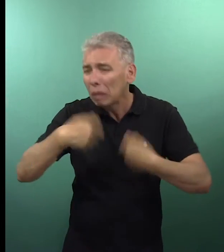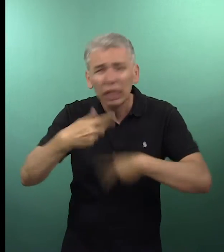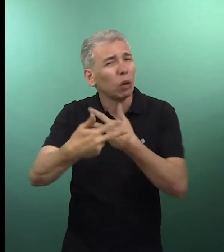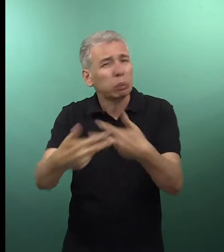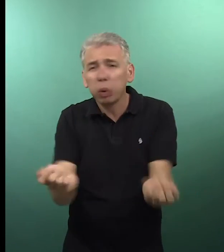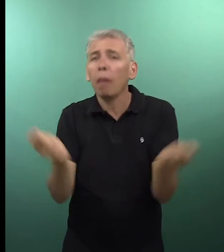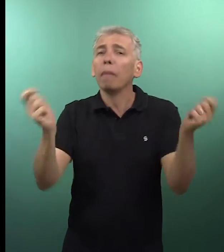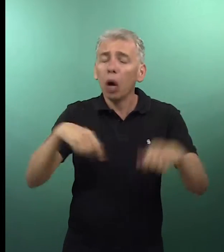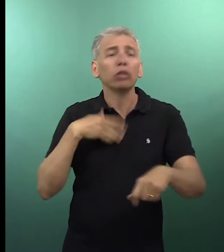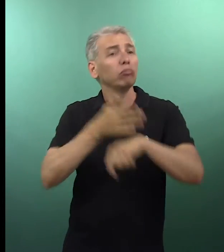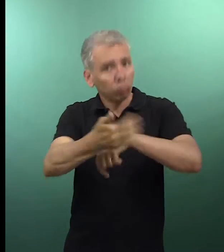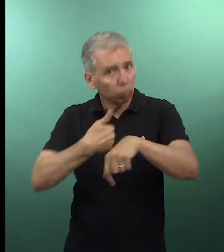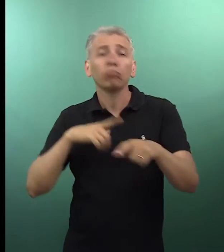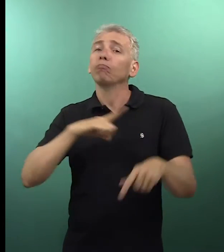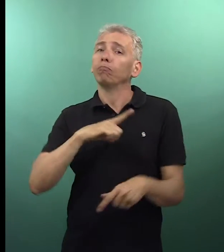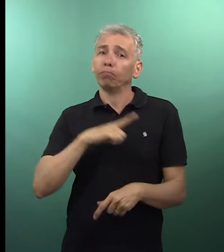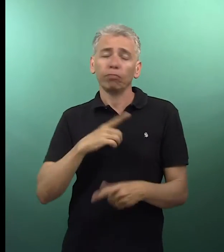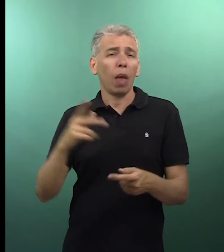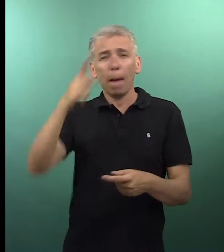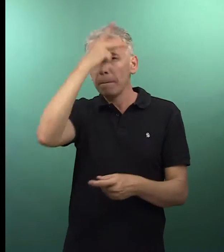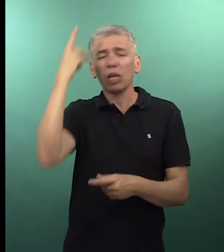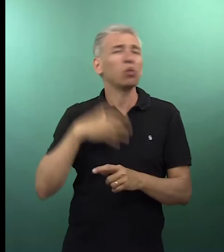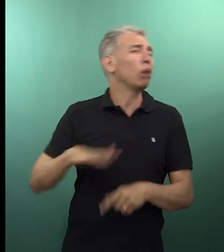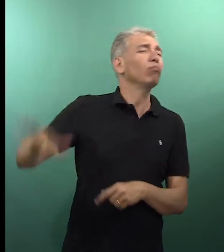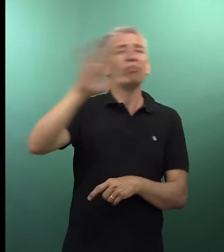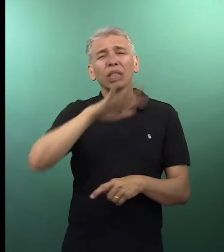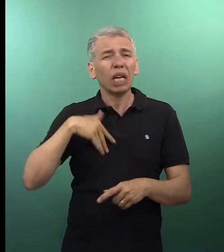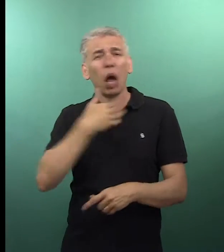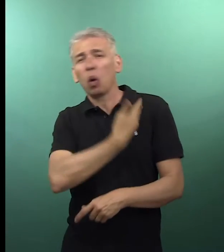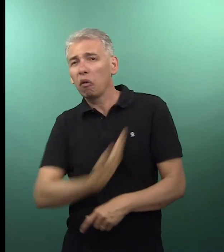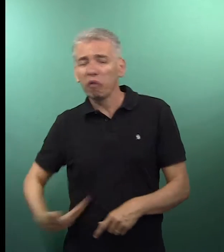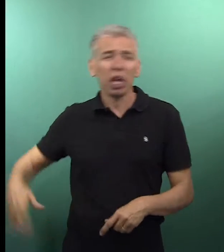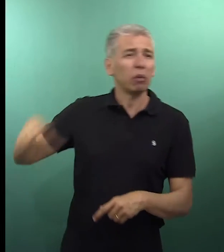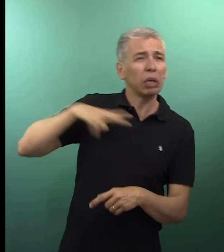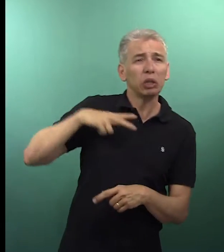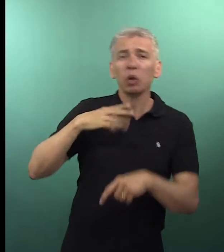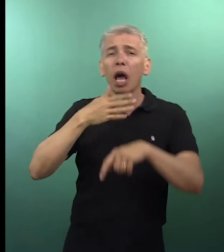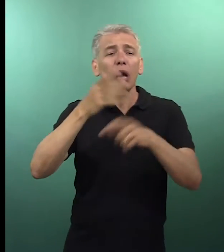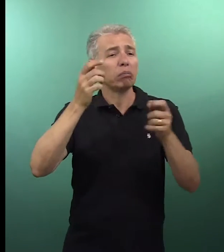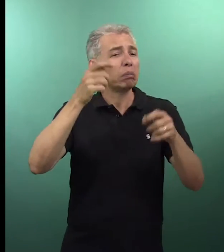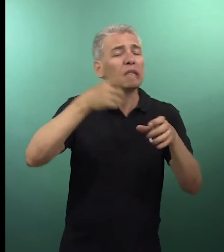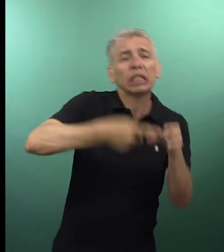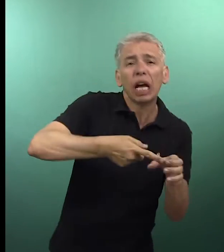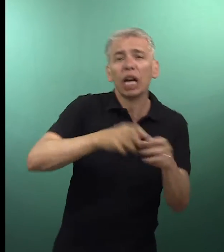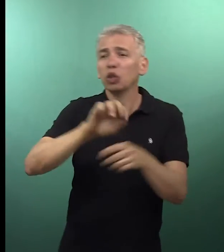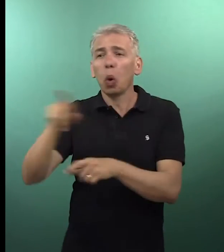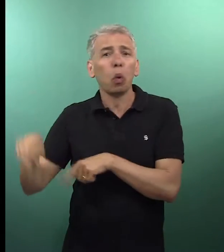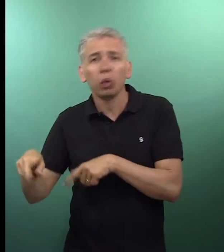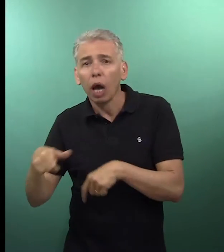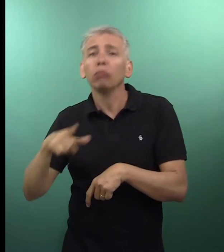modo presencial ou remoto conforme definições do regulamento geral de direitos do consumidor de serviços